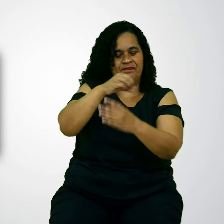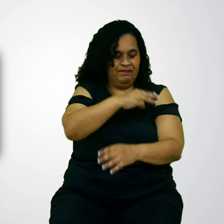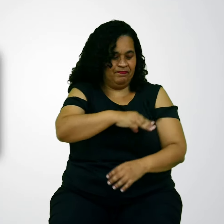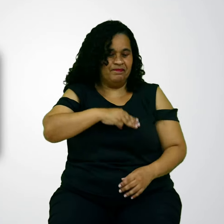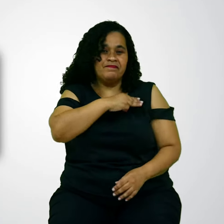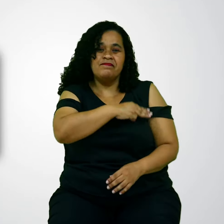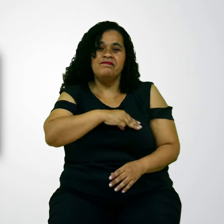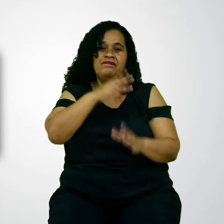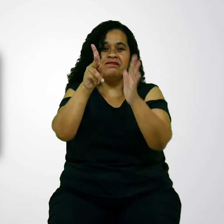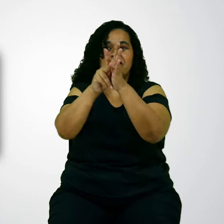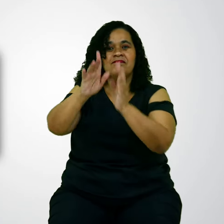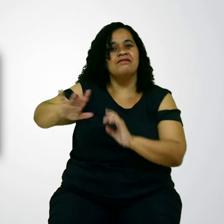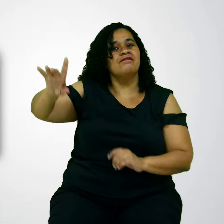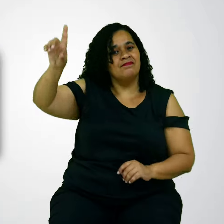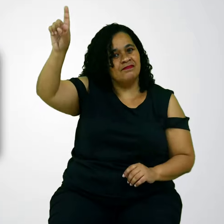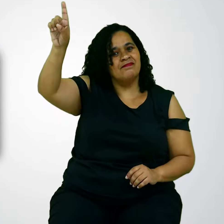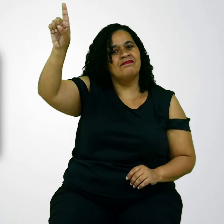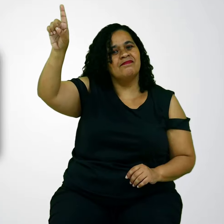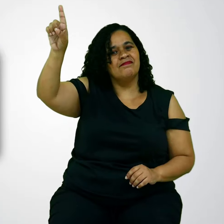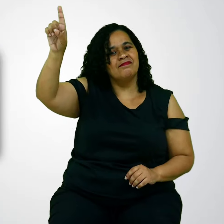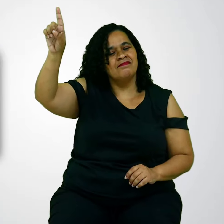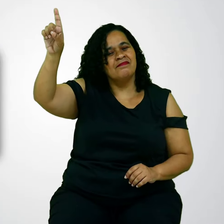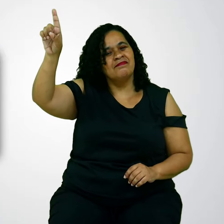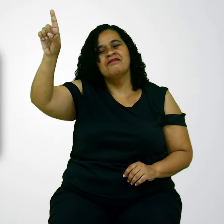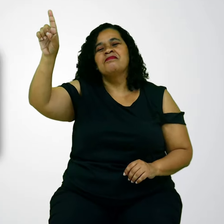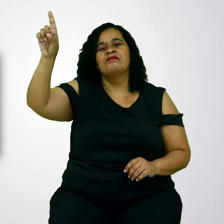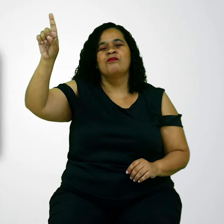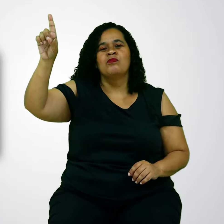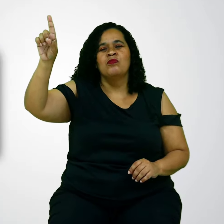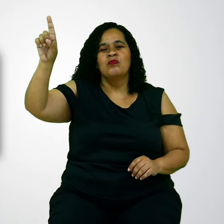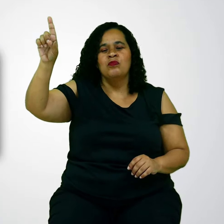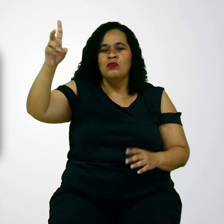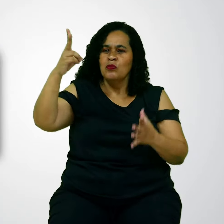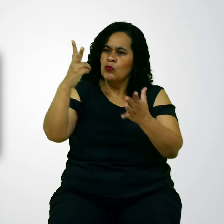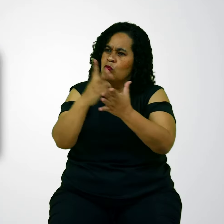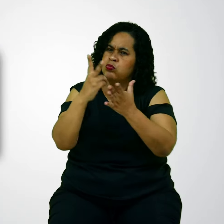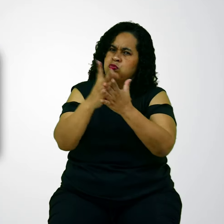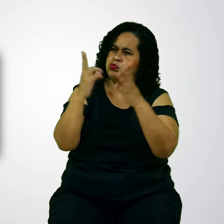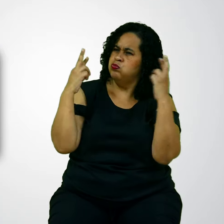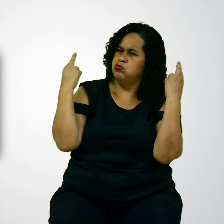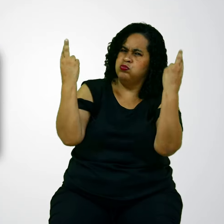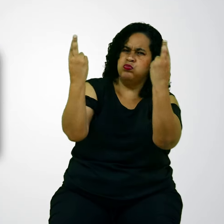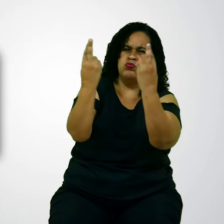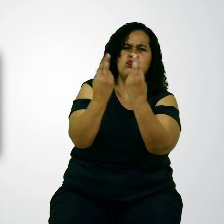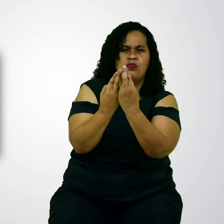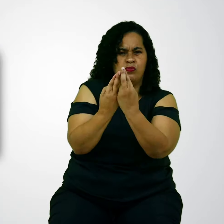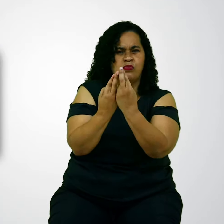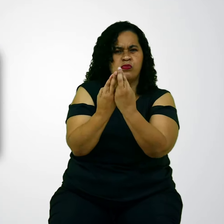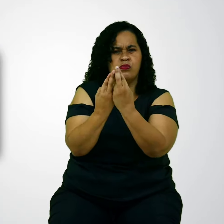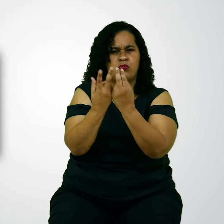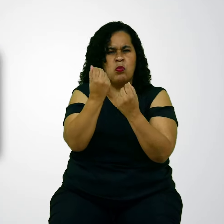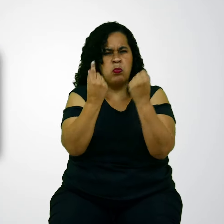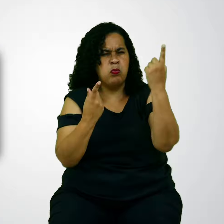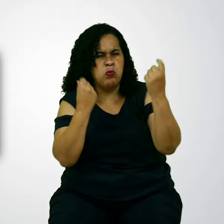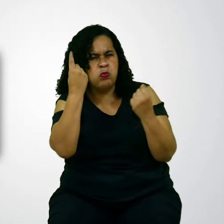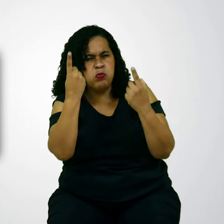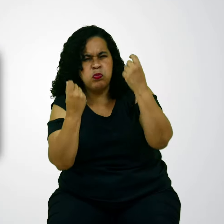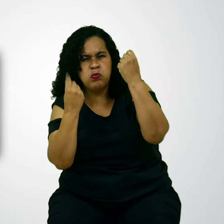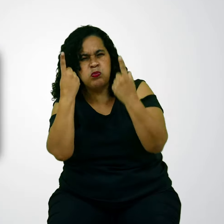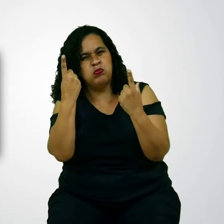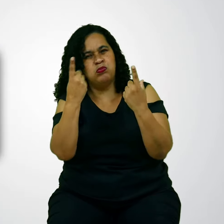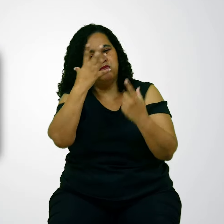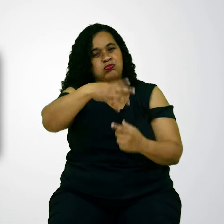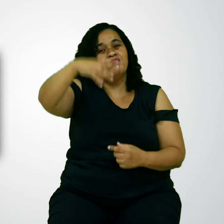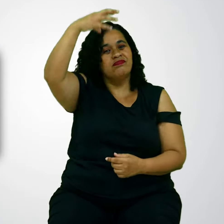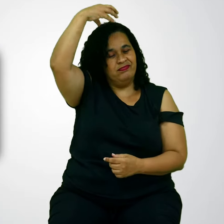incluído na missão. Então, toda a comunidade do reino expressa que um rei governa. E aí